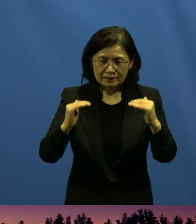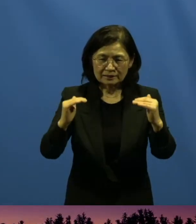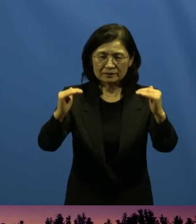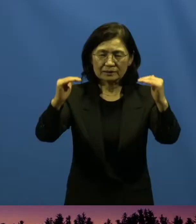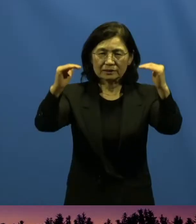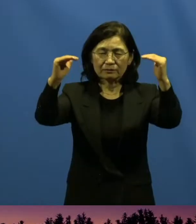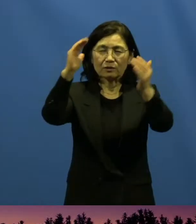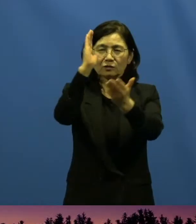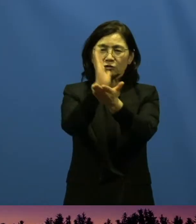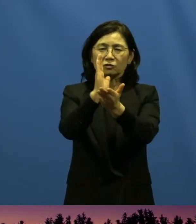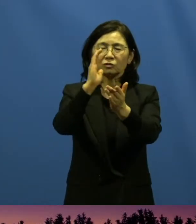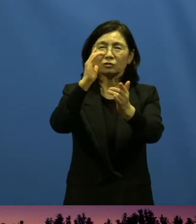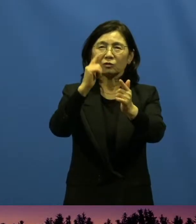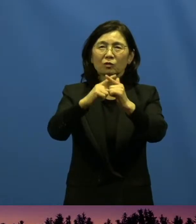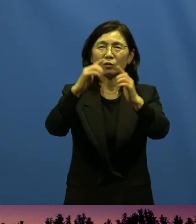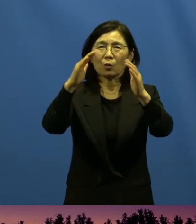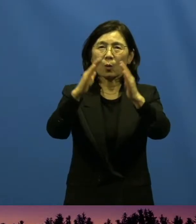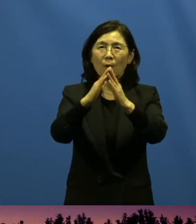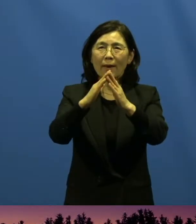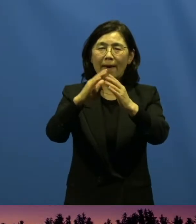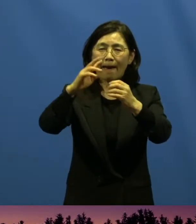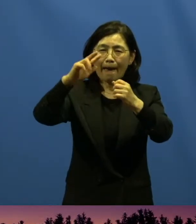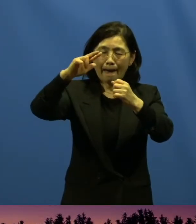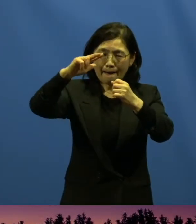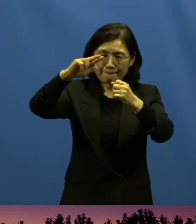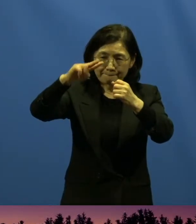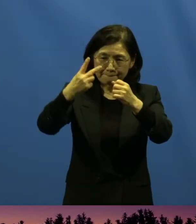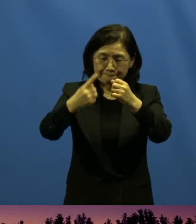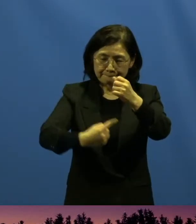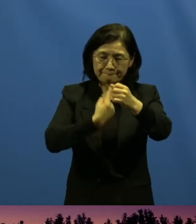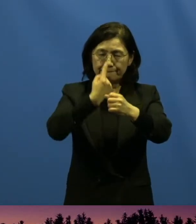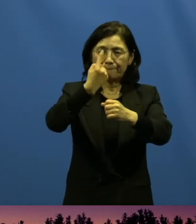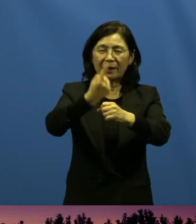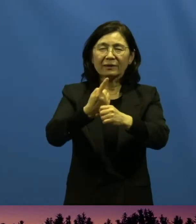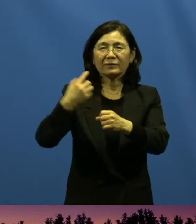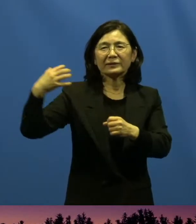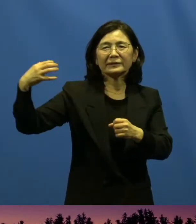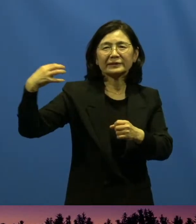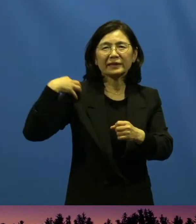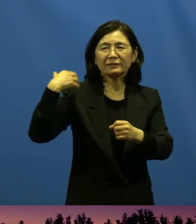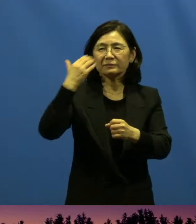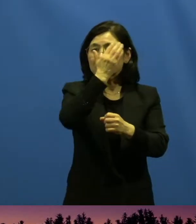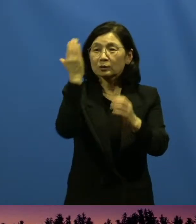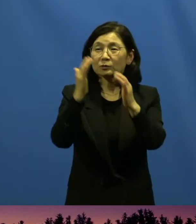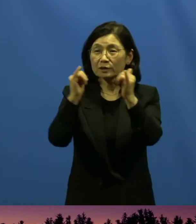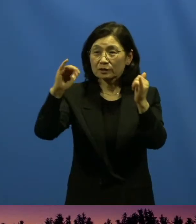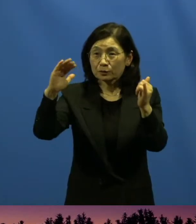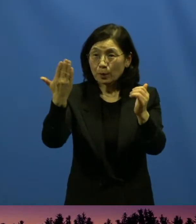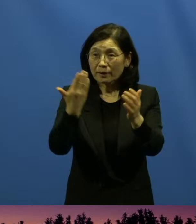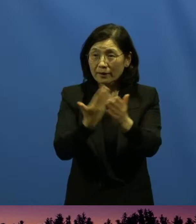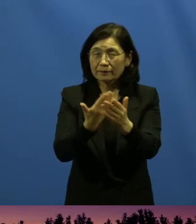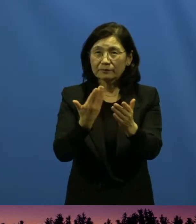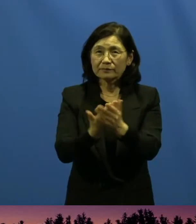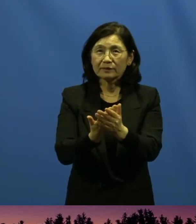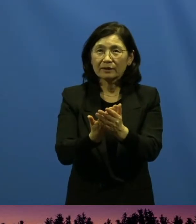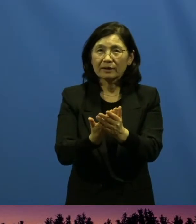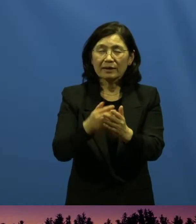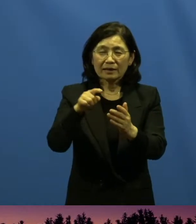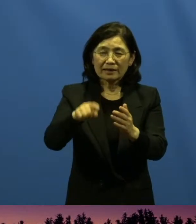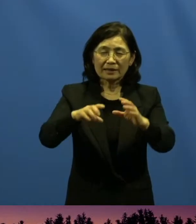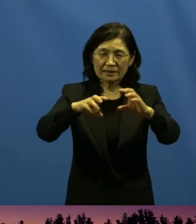수영노교에 50년 이후 100년을 책임지는 이들이 되게 하여 주시옵소서. 그래야 이 땅, 이 민족, 세계